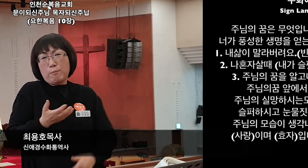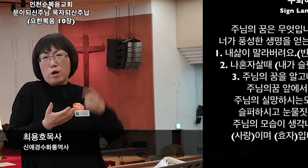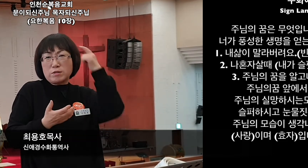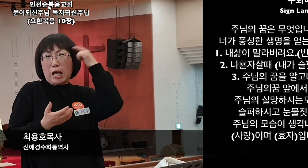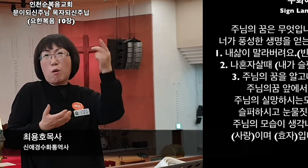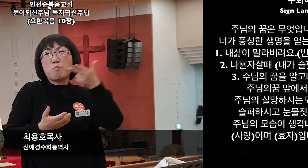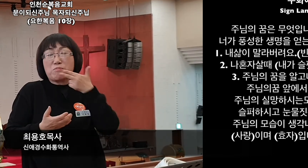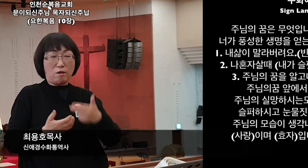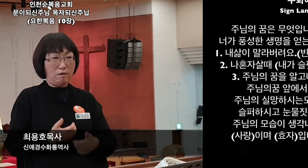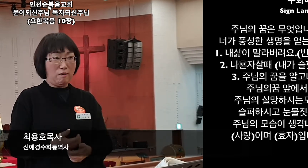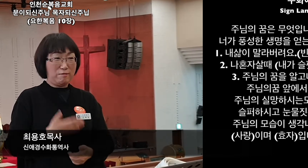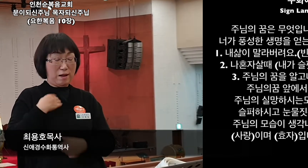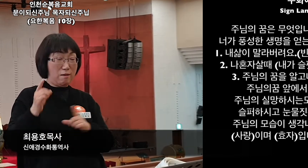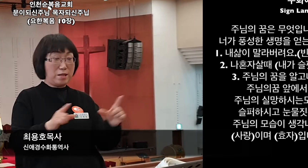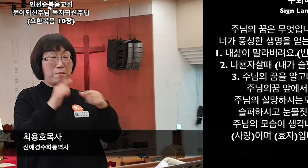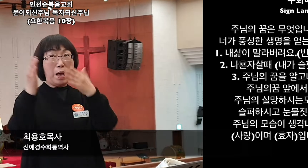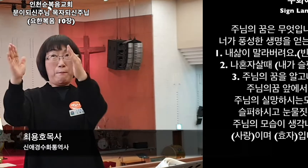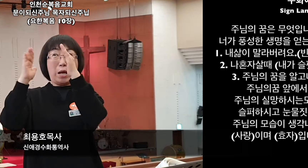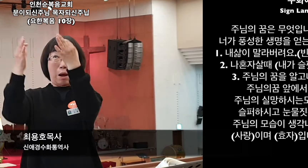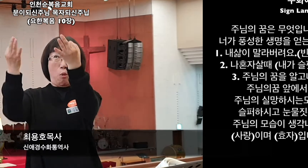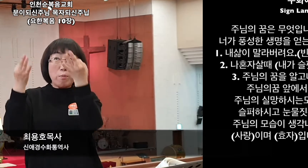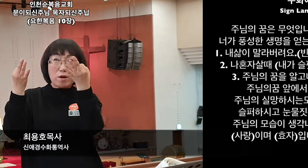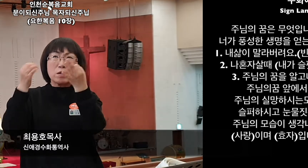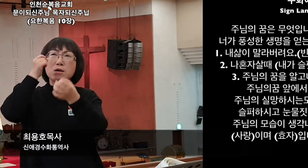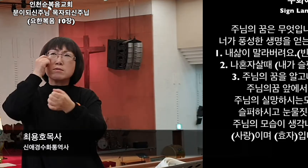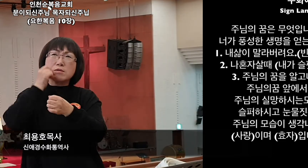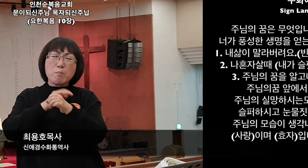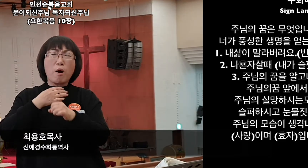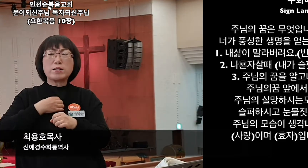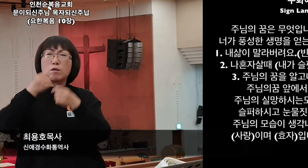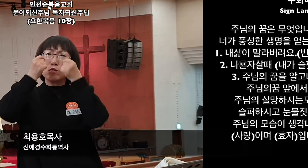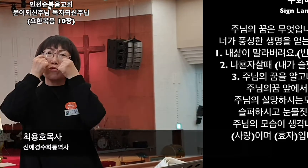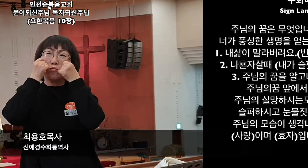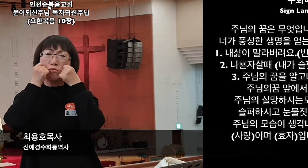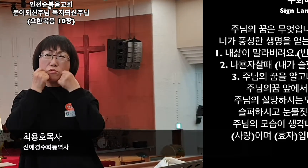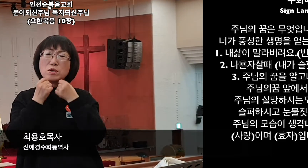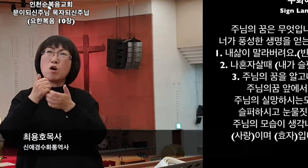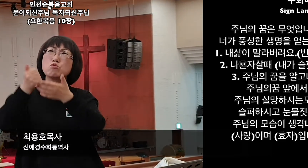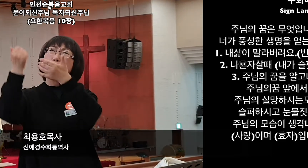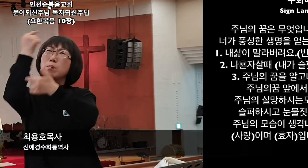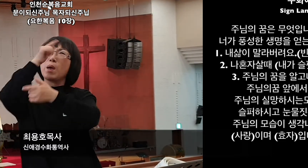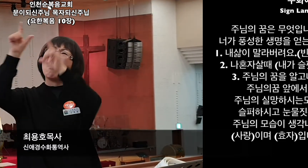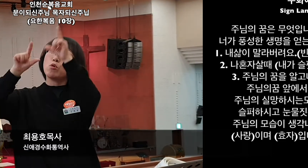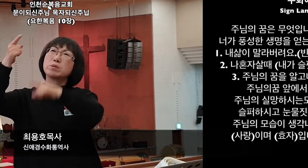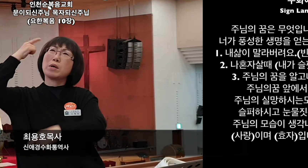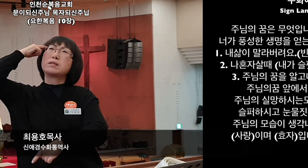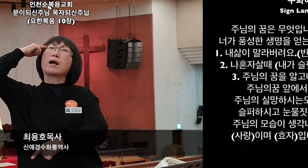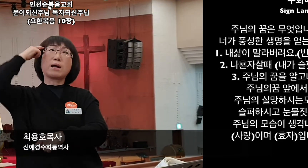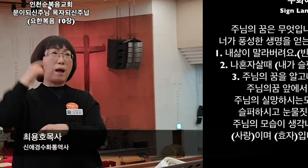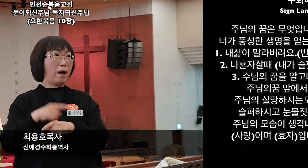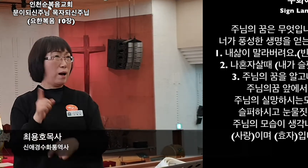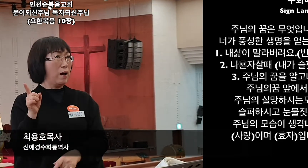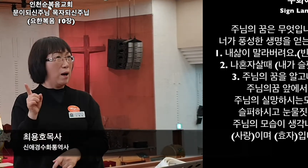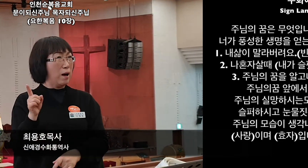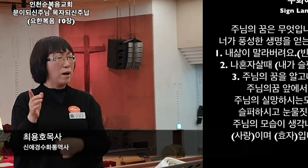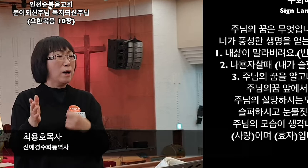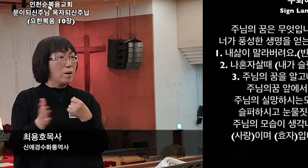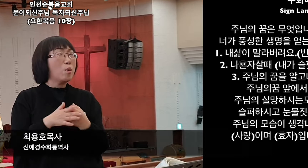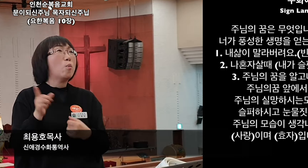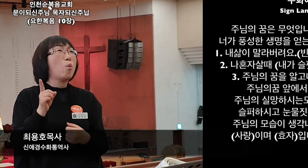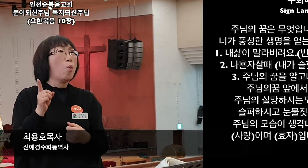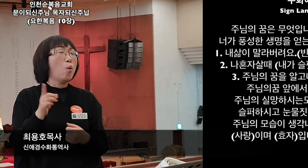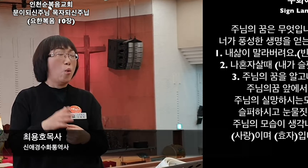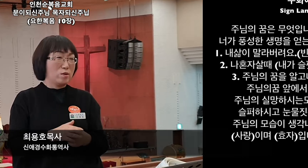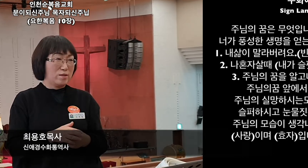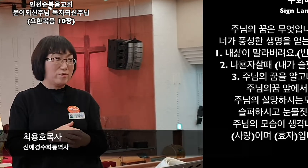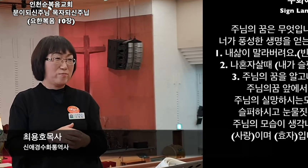안 나고요, 내 삶을 바라보면서 슬퍼하시고 눈물 짓는 주님의 모습이 생각나기 시작하는 거예요. 이런 걸 뭐라고